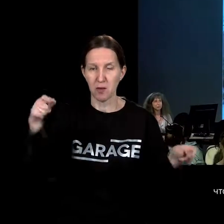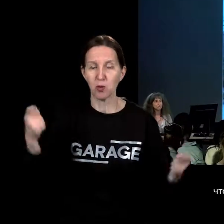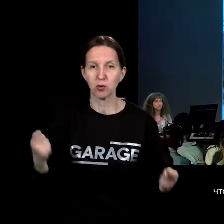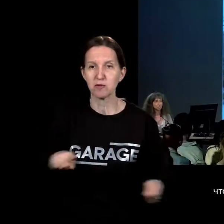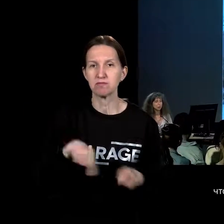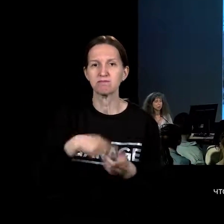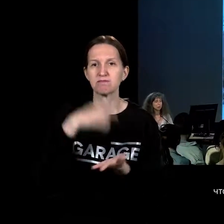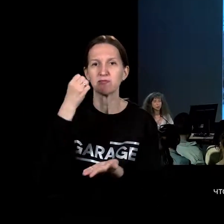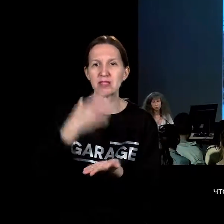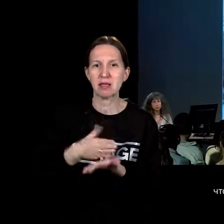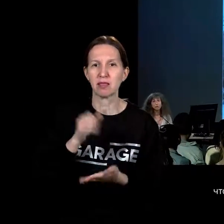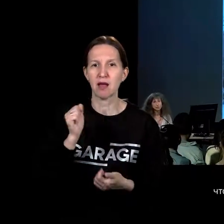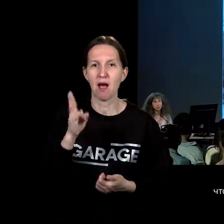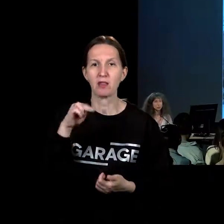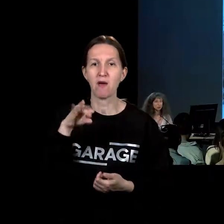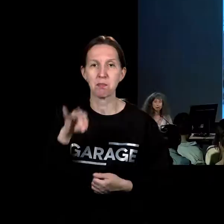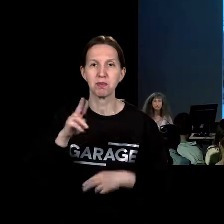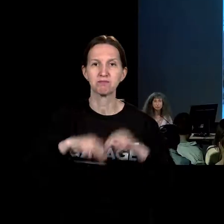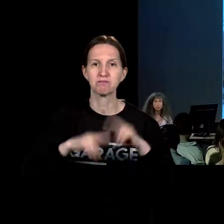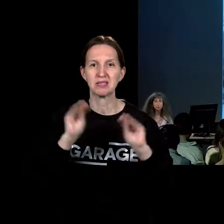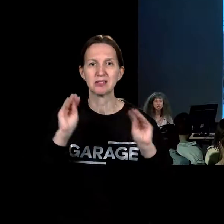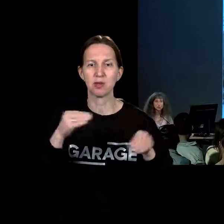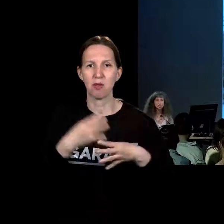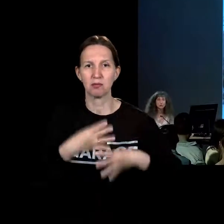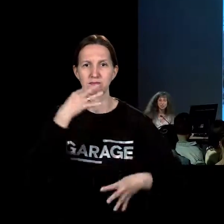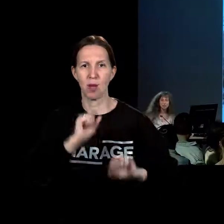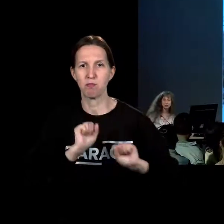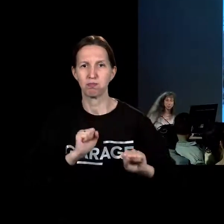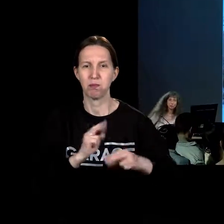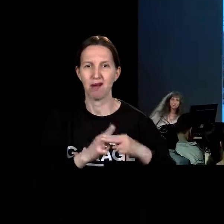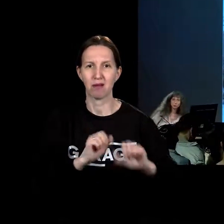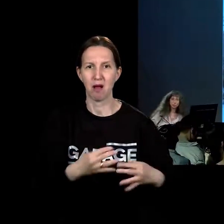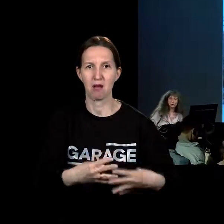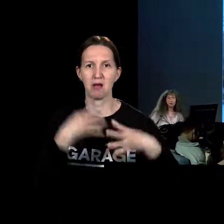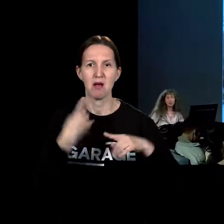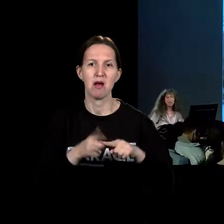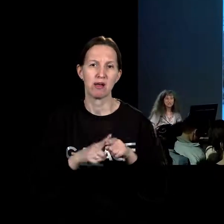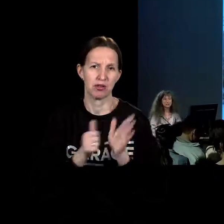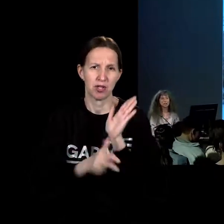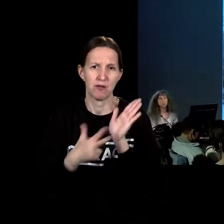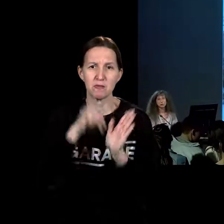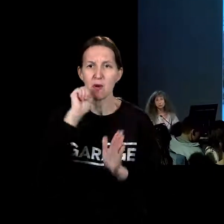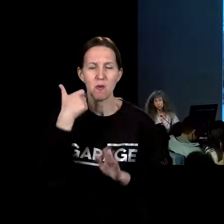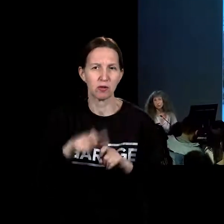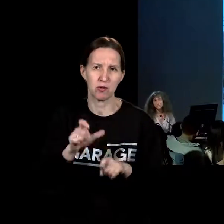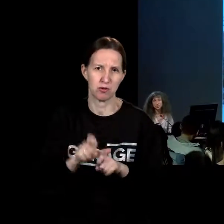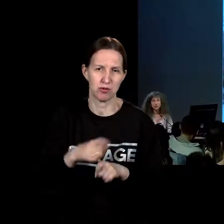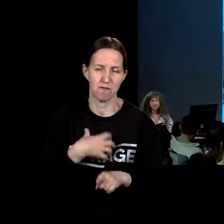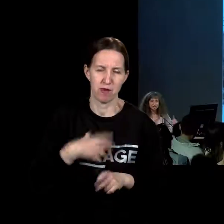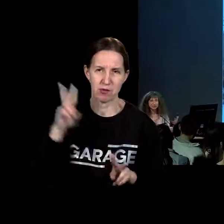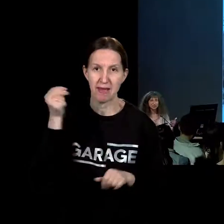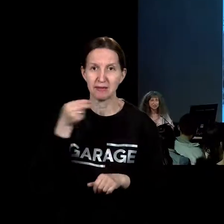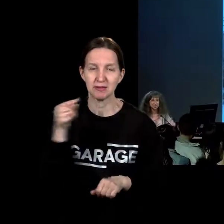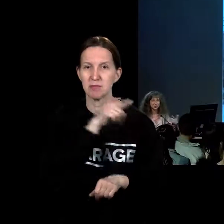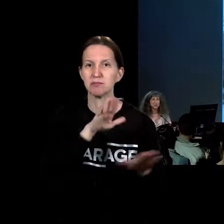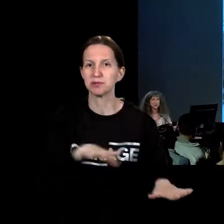центре Антверпена вот такую вот баррикаду. Это 68 год, тема баррикад была более чем актуальной. Это 68 год в Париже,